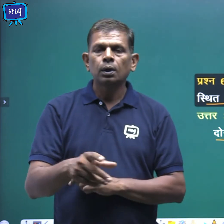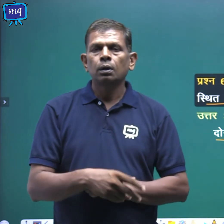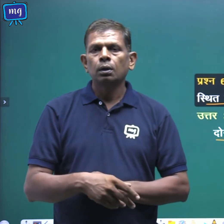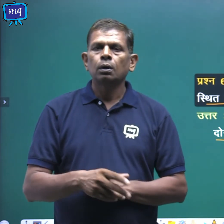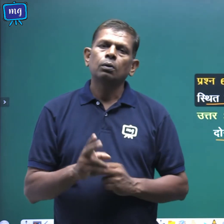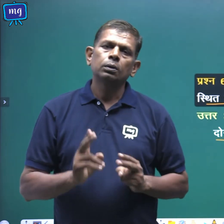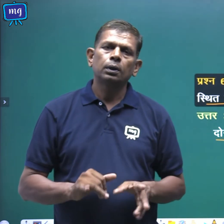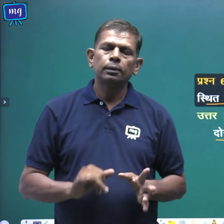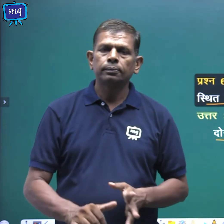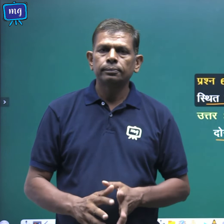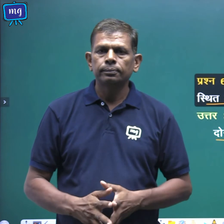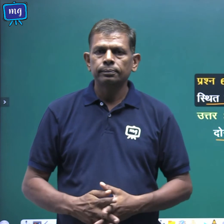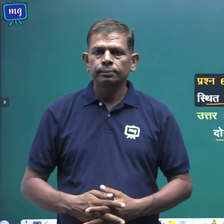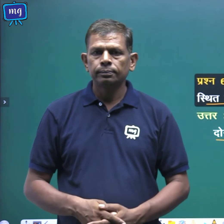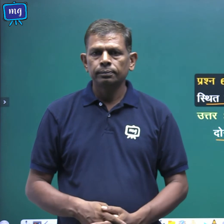होते हैं।